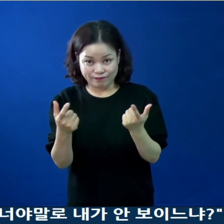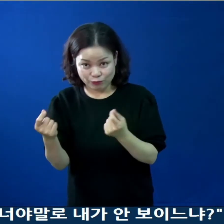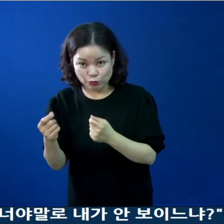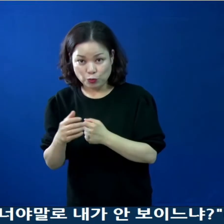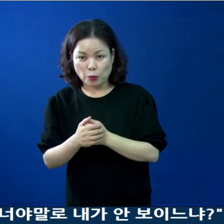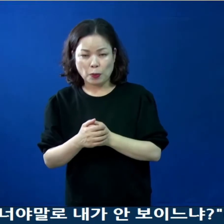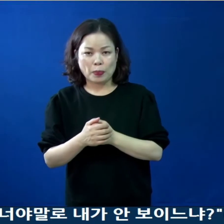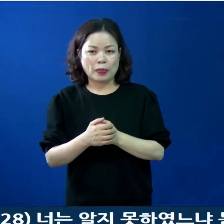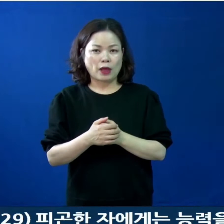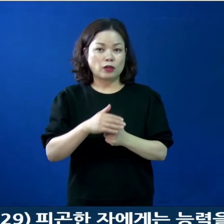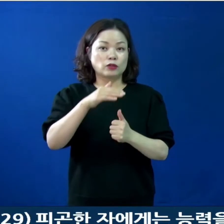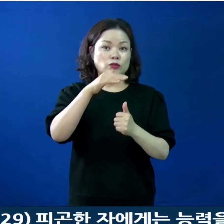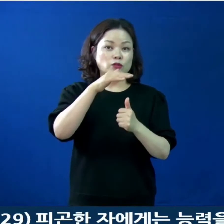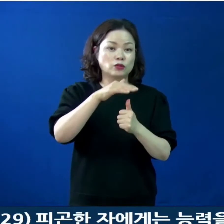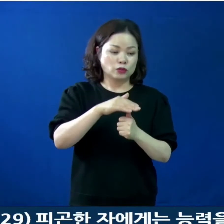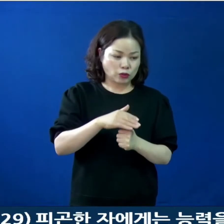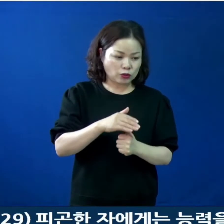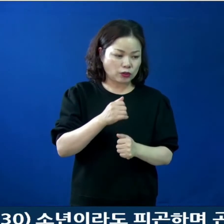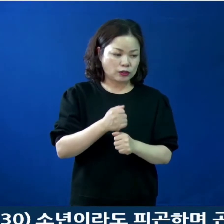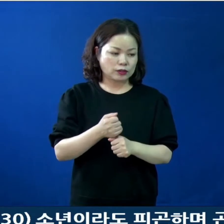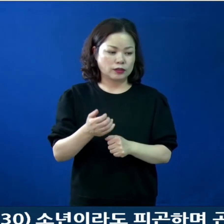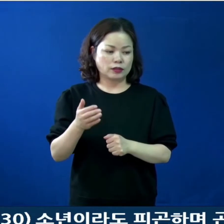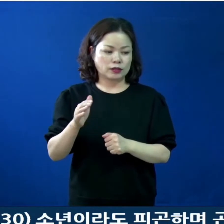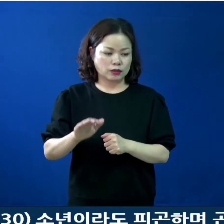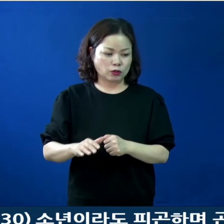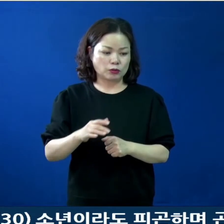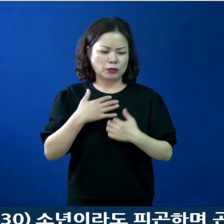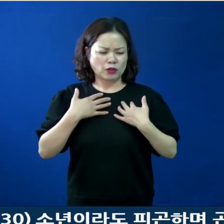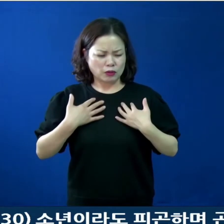시작. 소년이라도